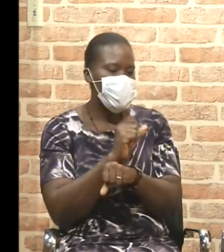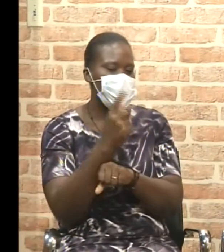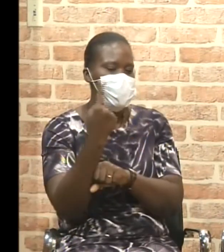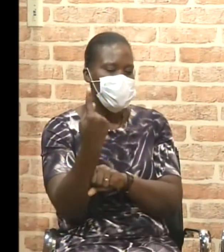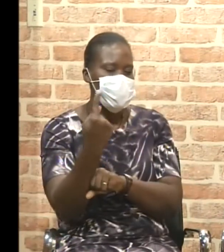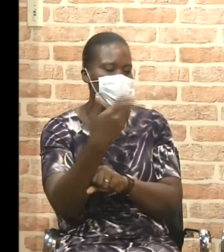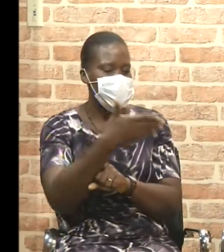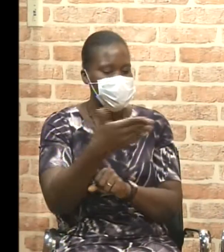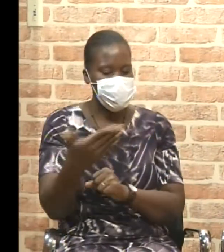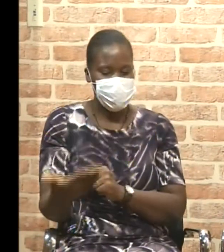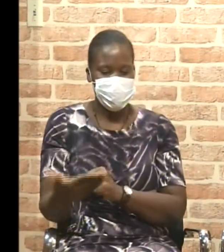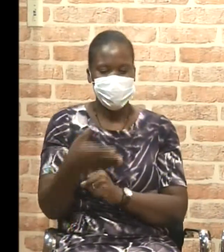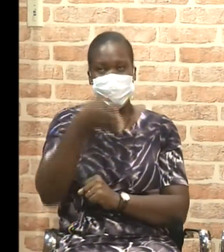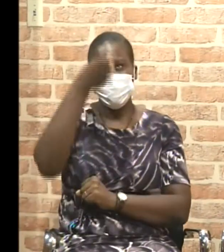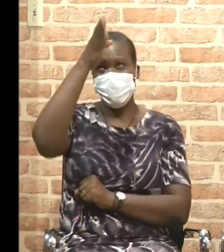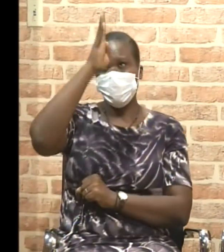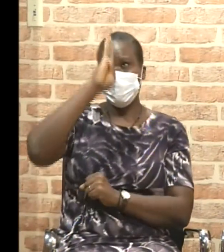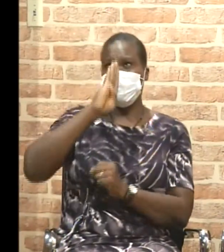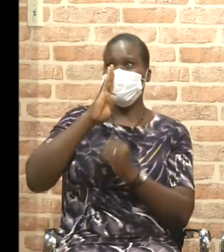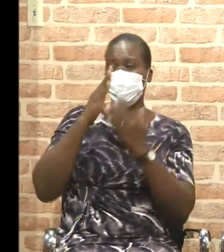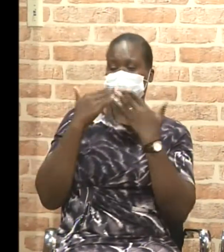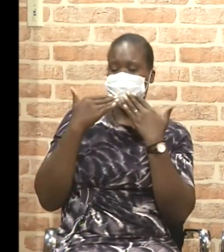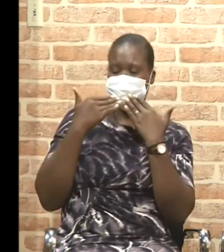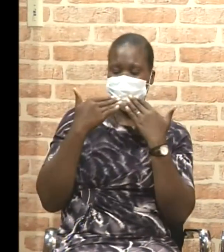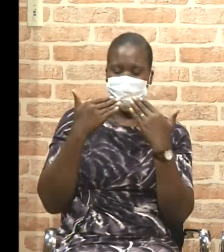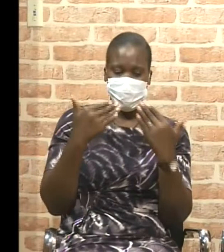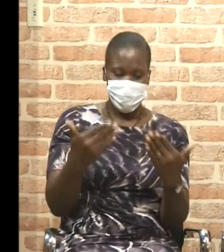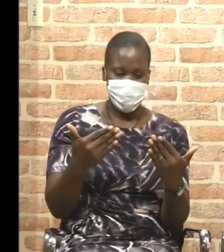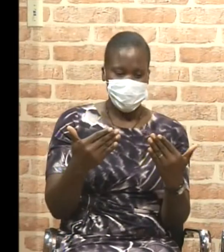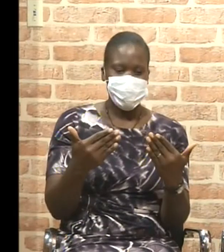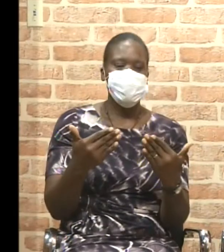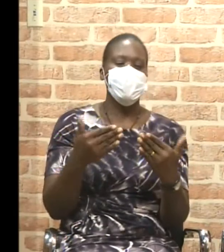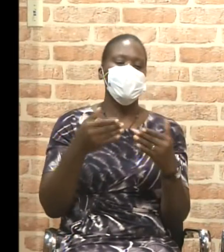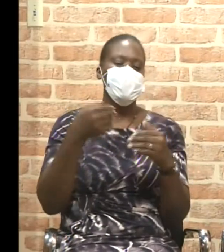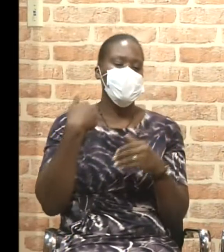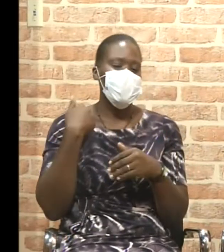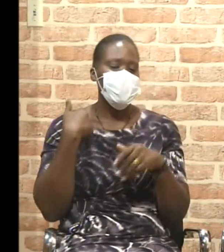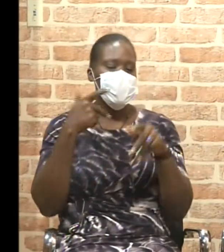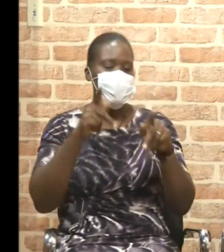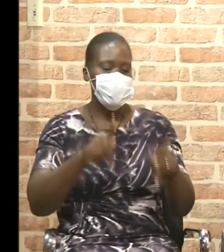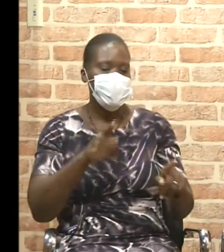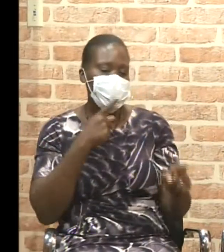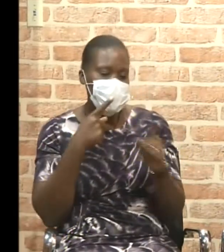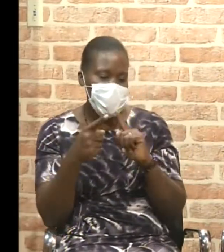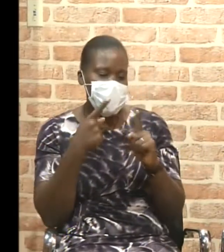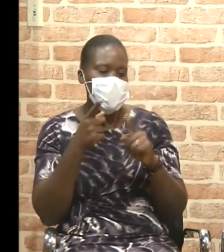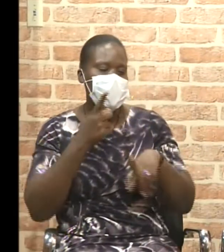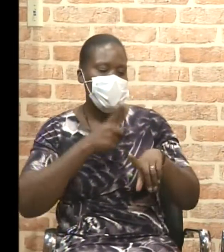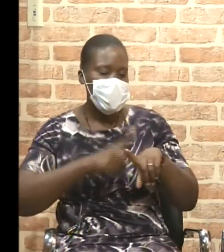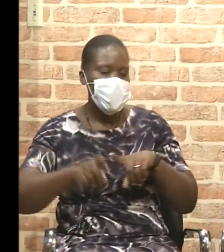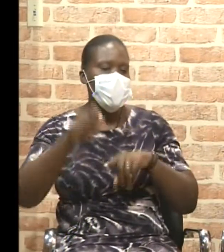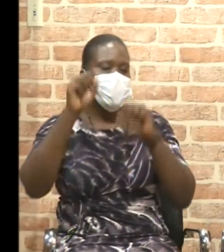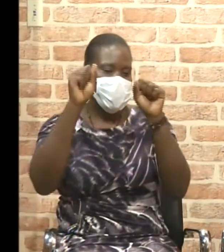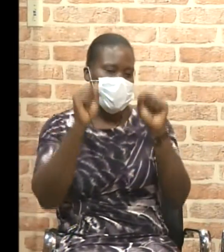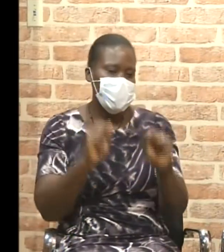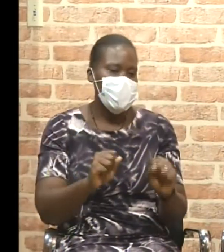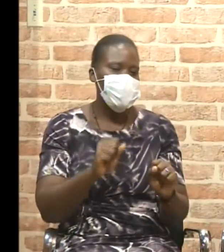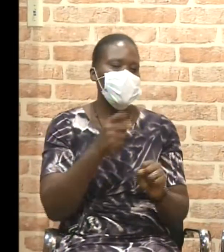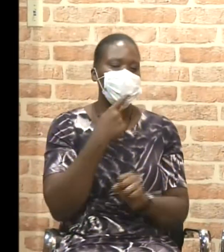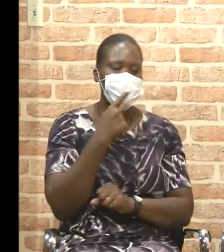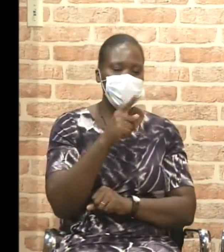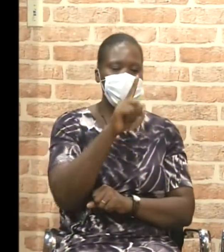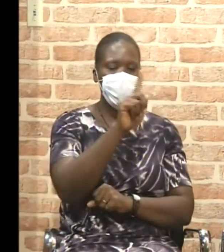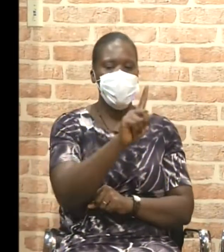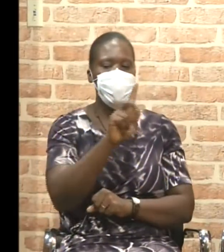Dieu merci, même si nous gagnons justement de monde qui est capable de parler pour nous, mais nous-mêmes, nous sommes capables de dire 1, 2, 3, mais ça que nous